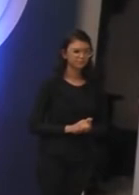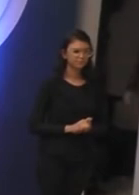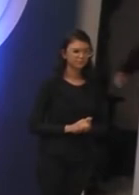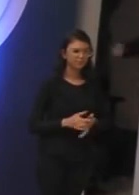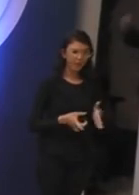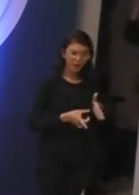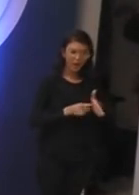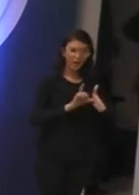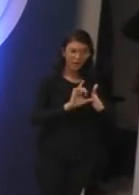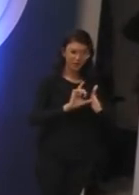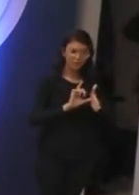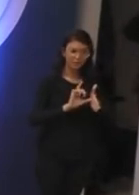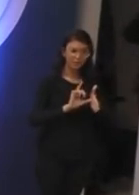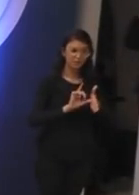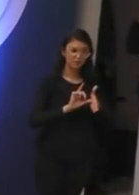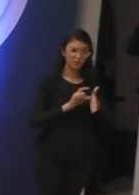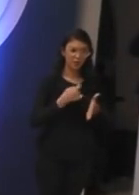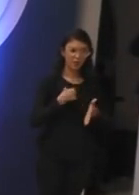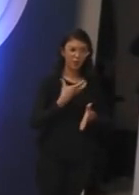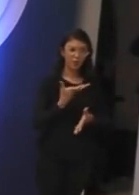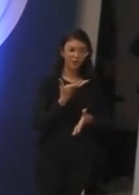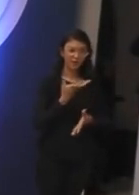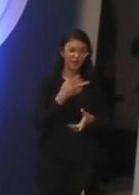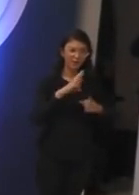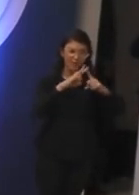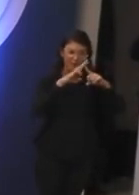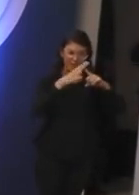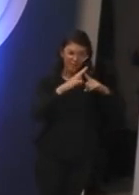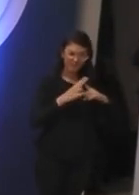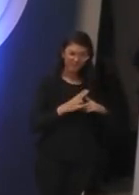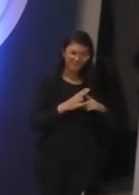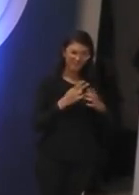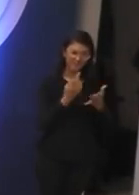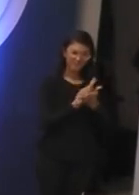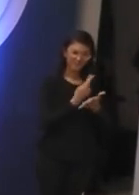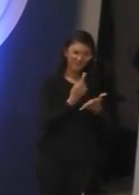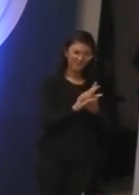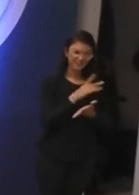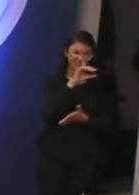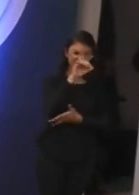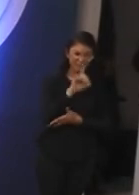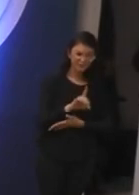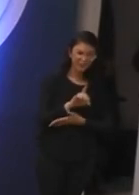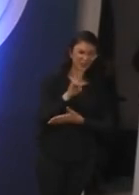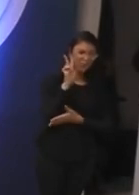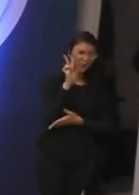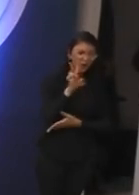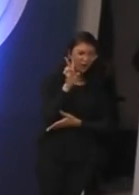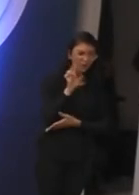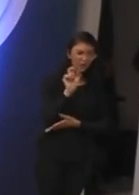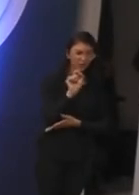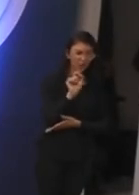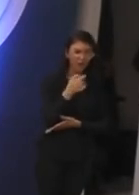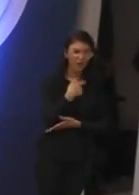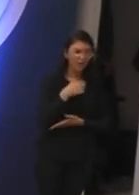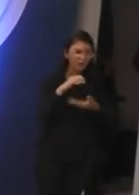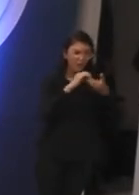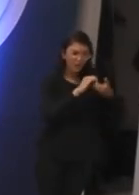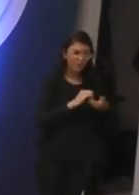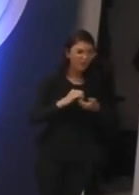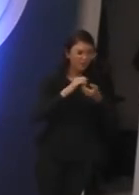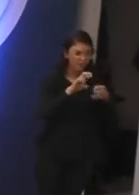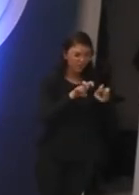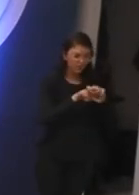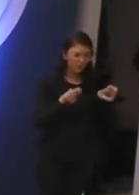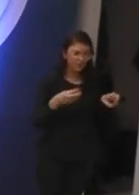Antes, me permitam aqui corrigir um equívoco. O diretor Giacomo me lembrou aqui que eu não cumprimentei as autoridades aqui